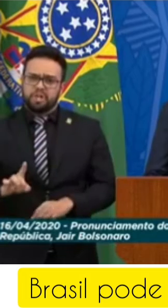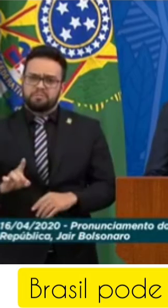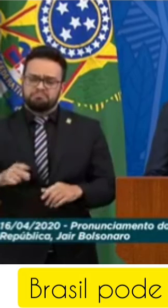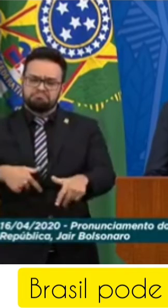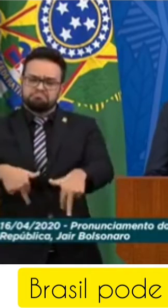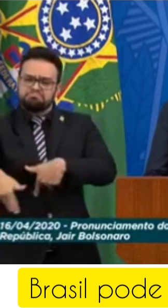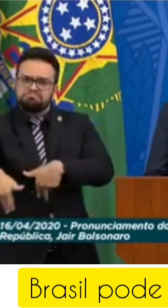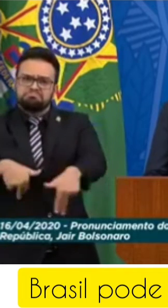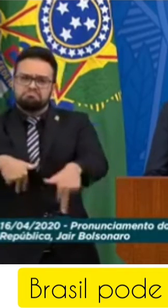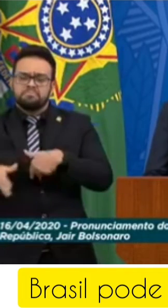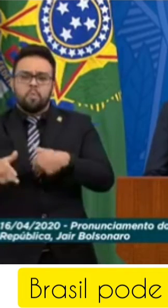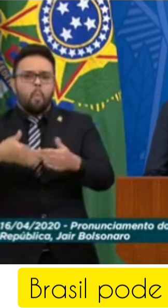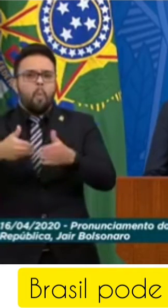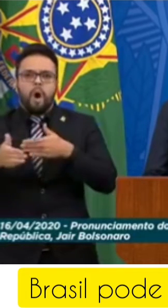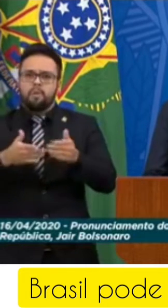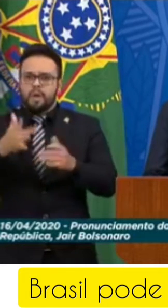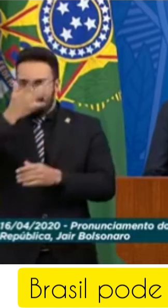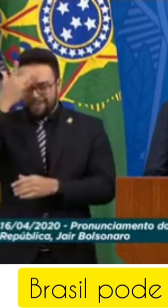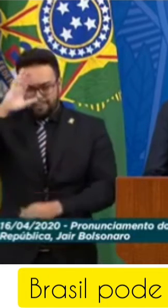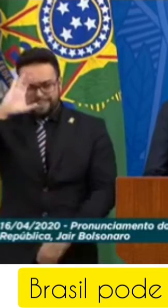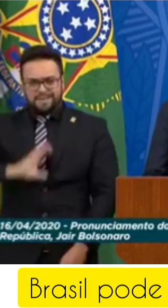cidadão.